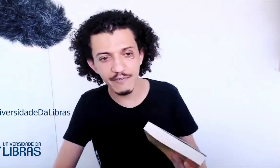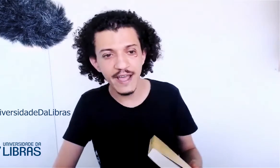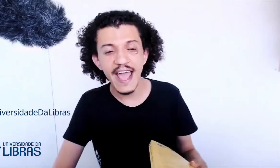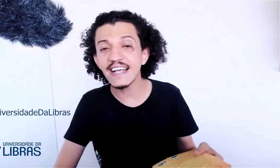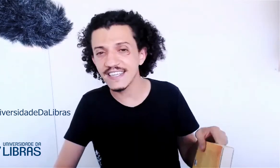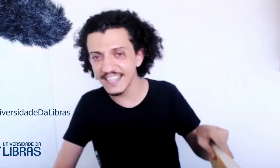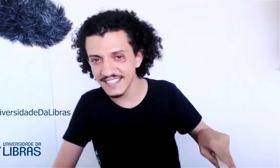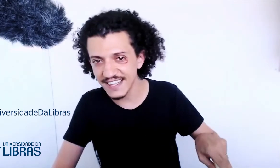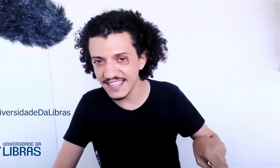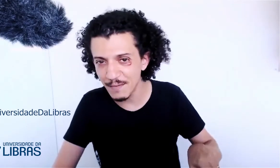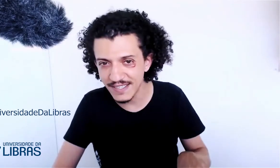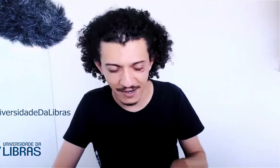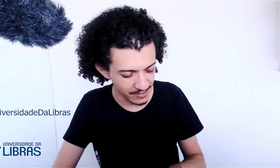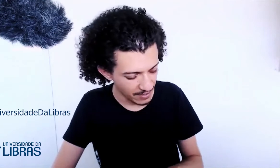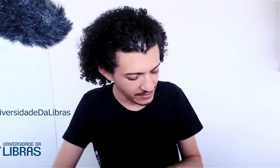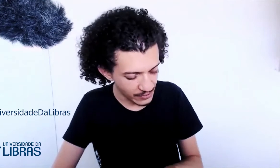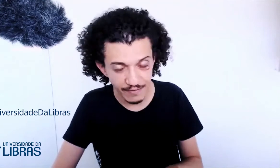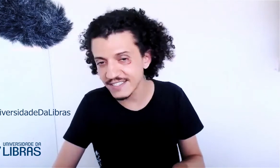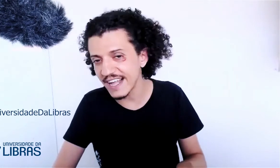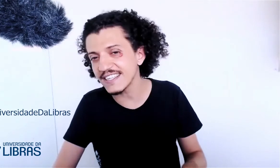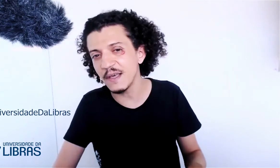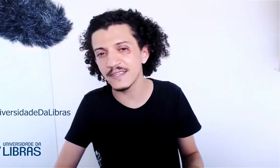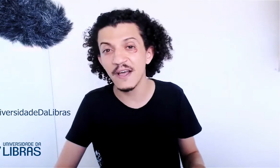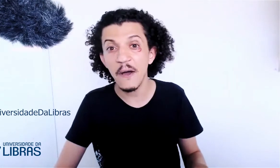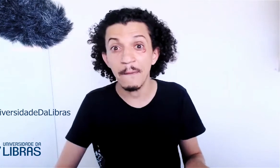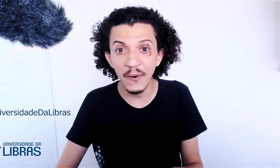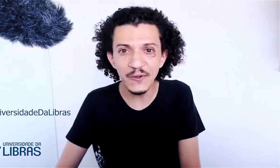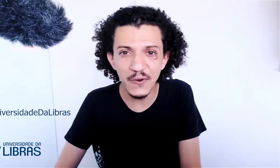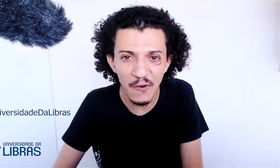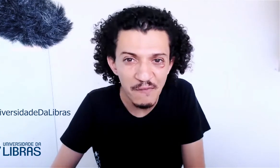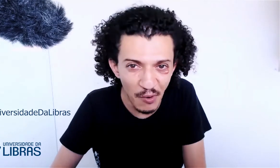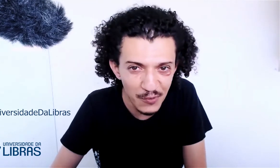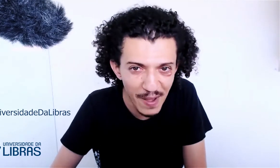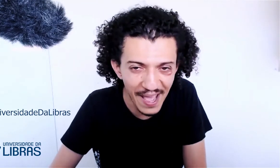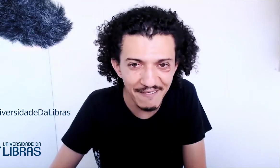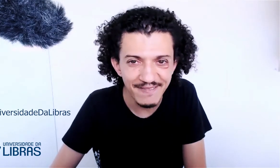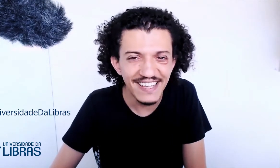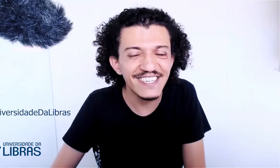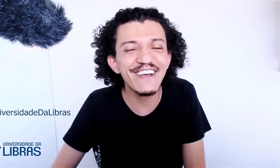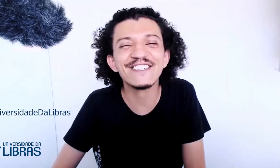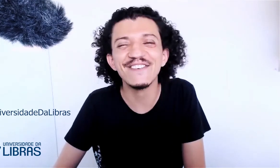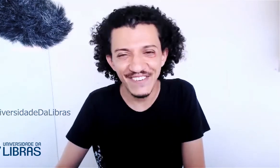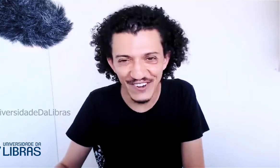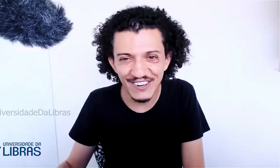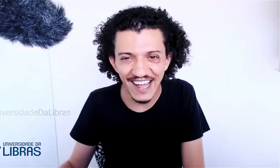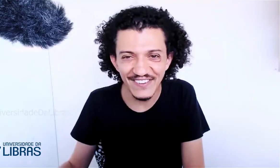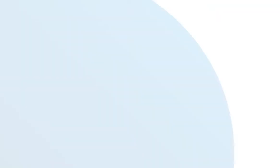livro Escrita de Sinais e Mistérios. Site universidadedalibras.com.br. Te vejo do outro lado.